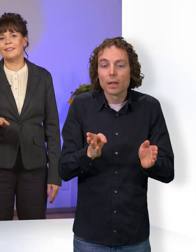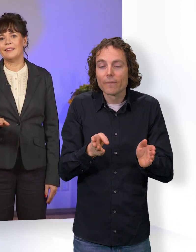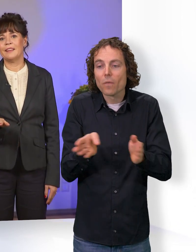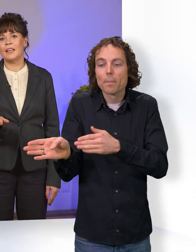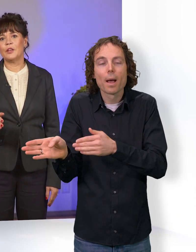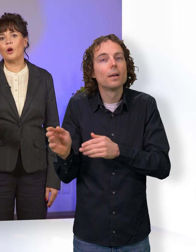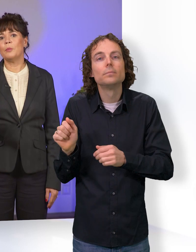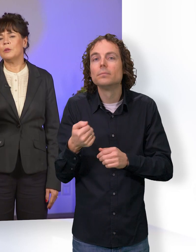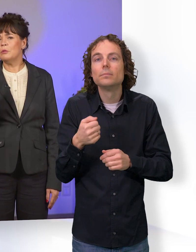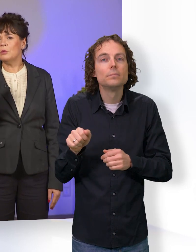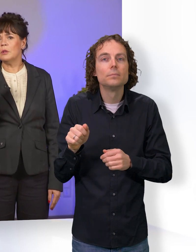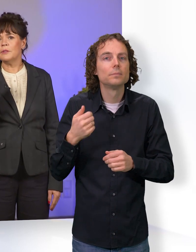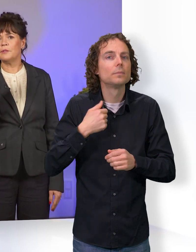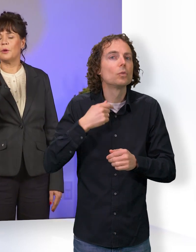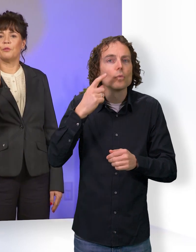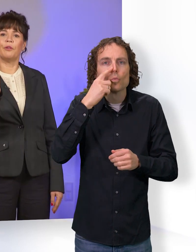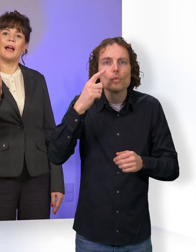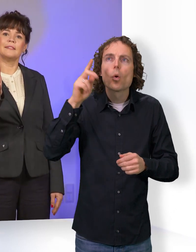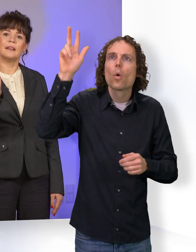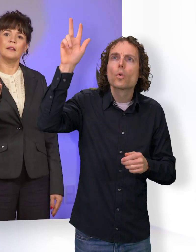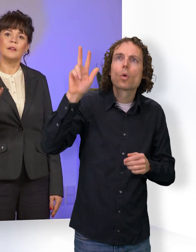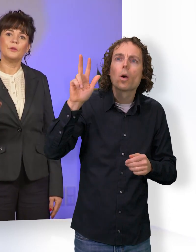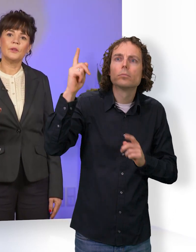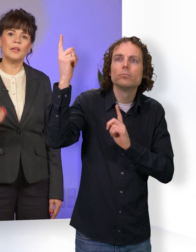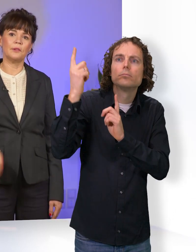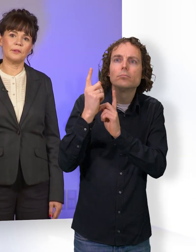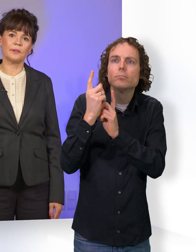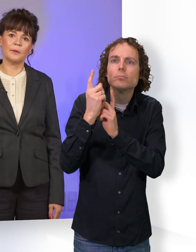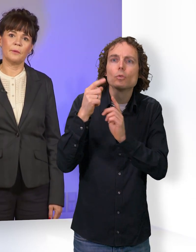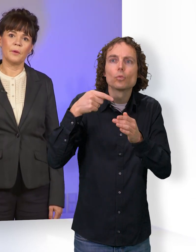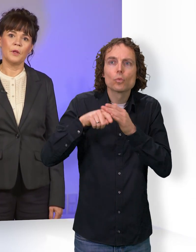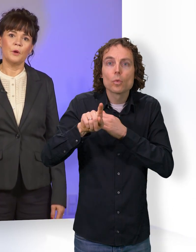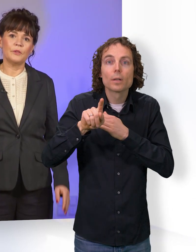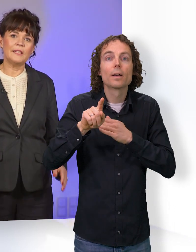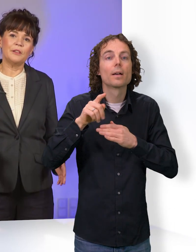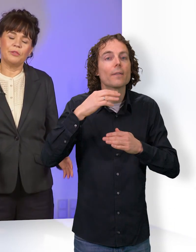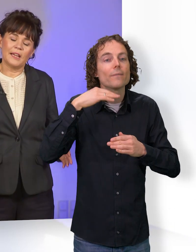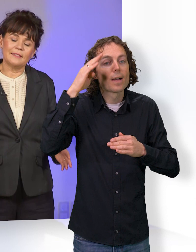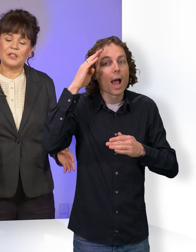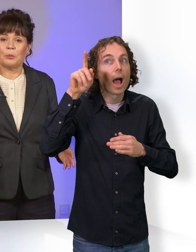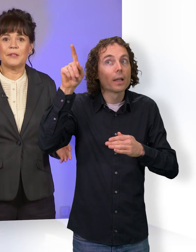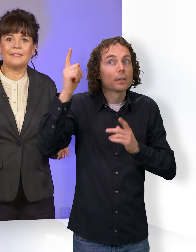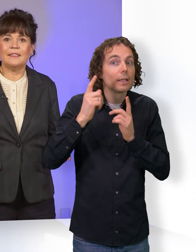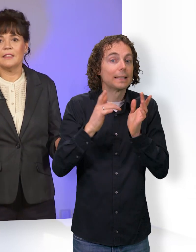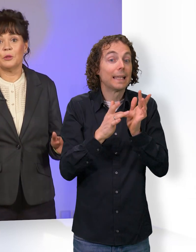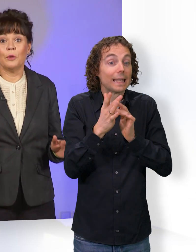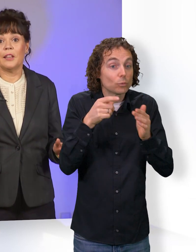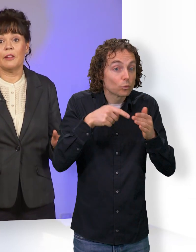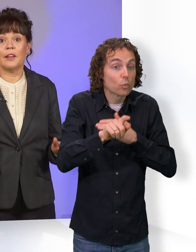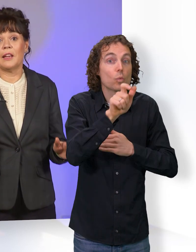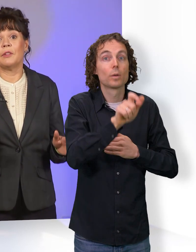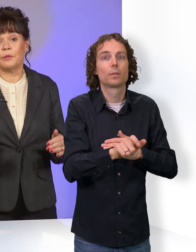Ich komme nur zu Gott Vater durch Jesus. Und hier, vielleicht interpretiere